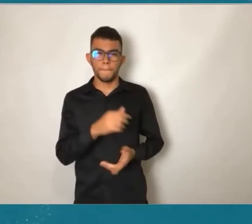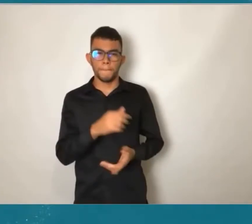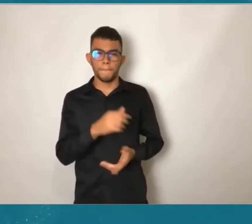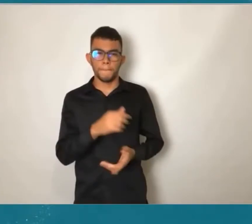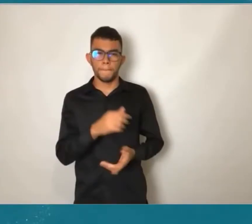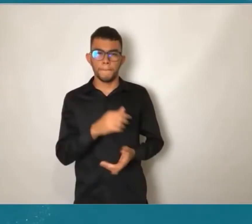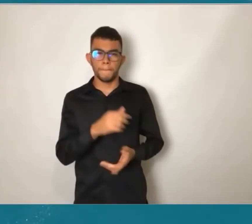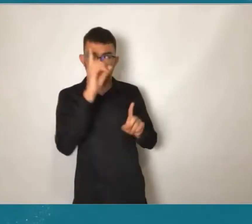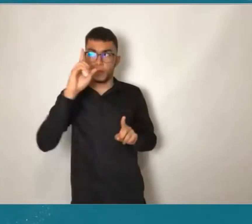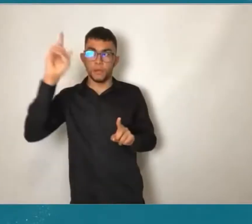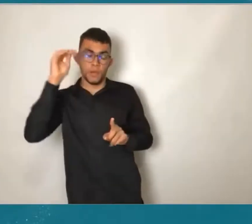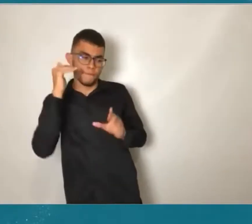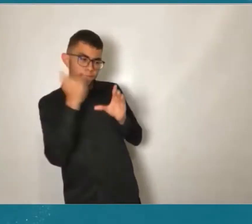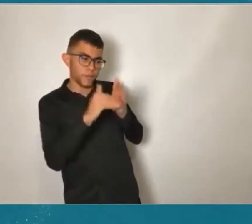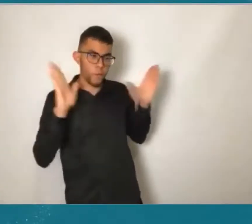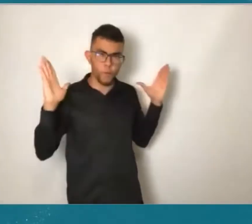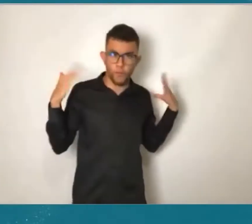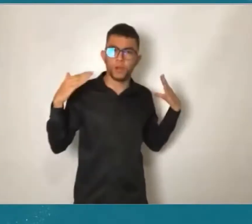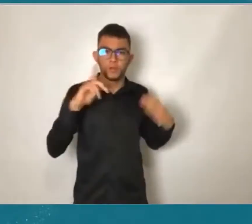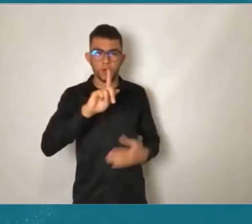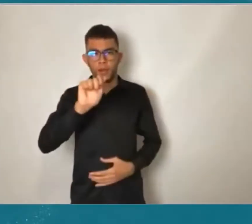Muito bom. Então,